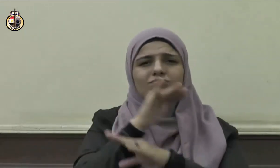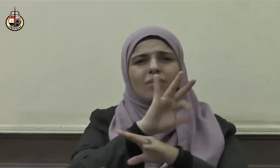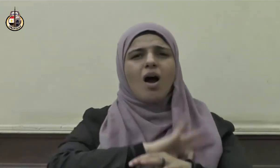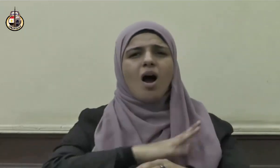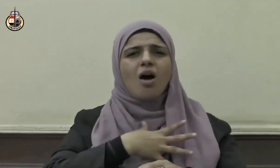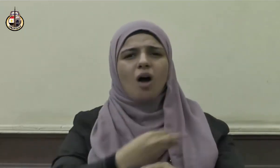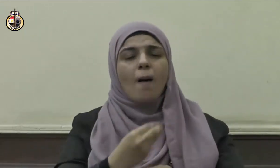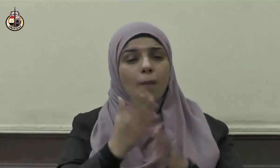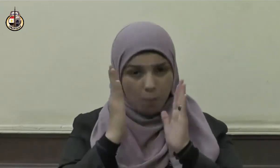الله؟